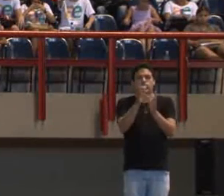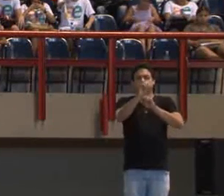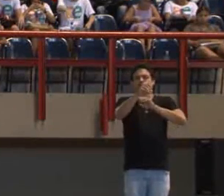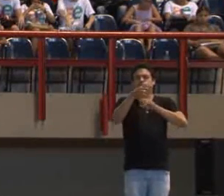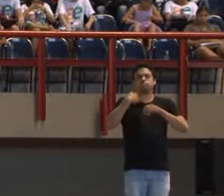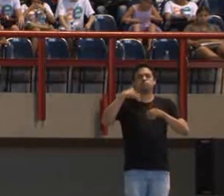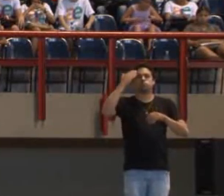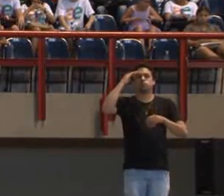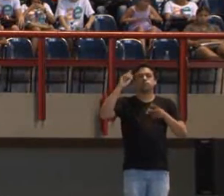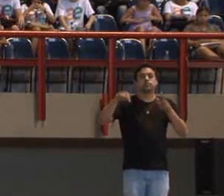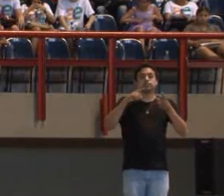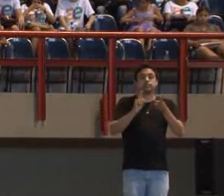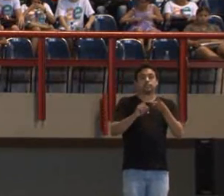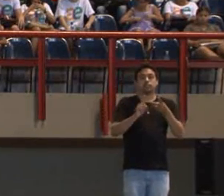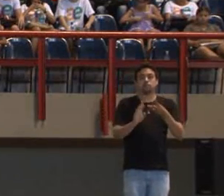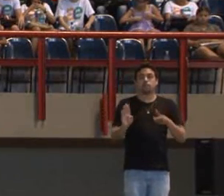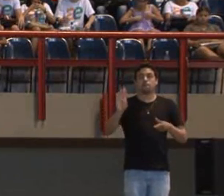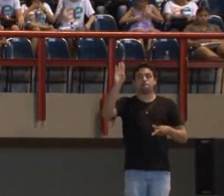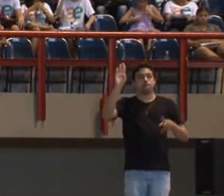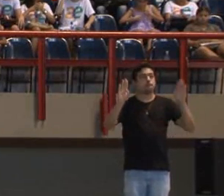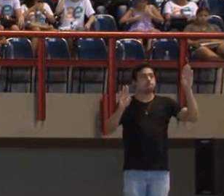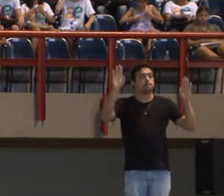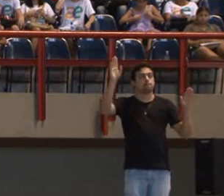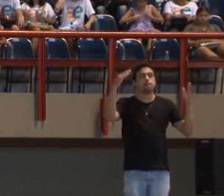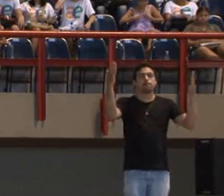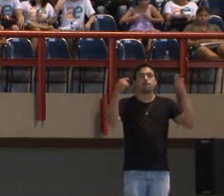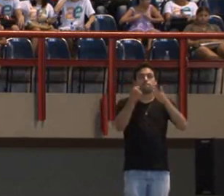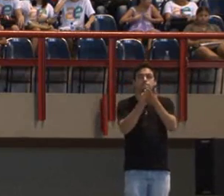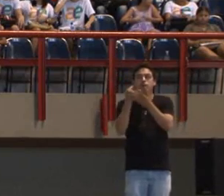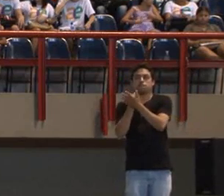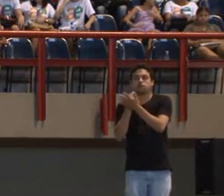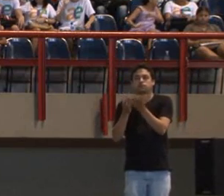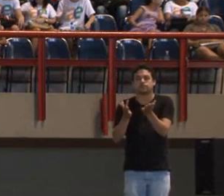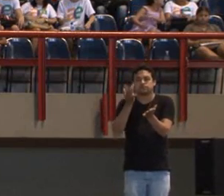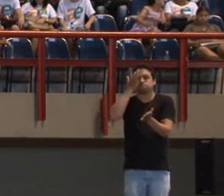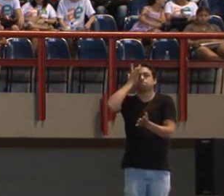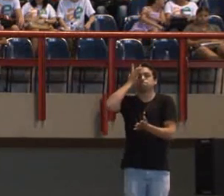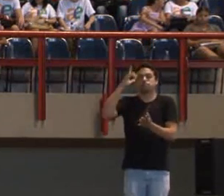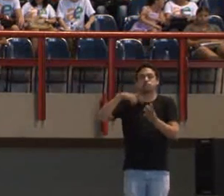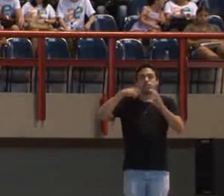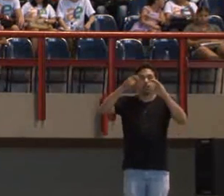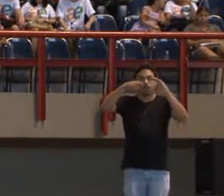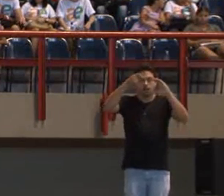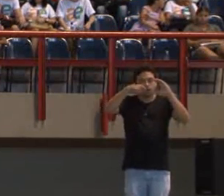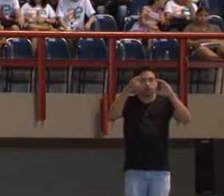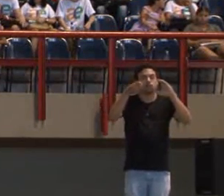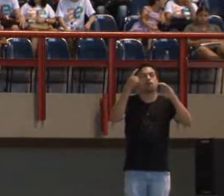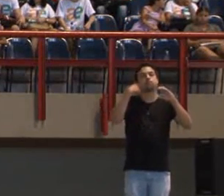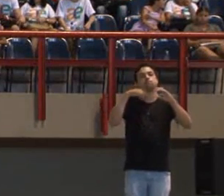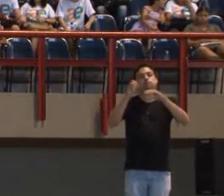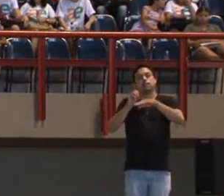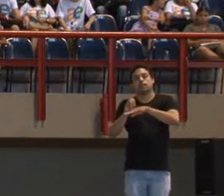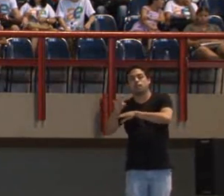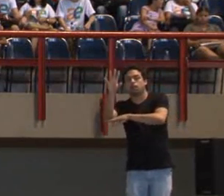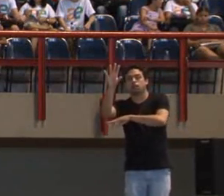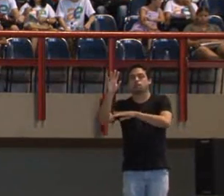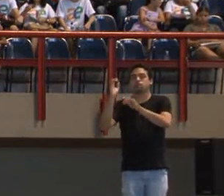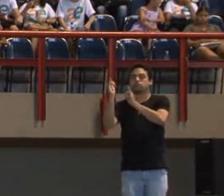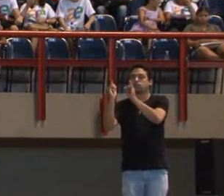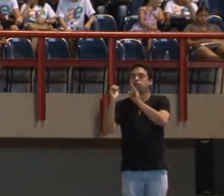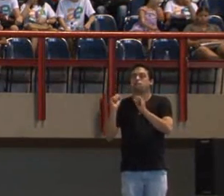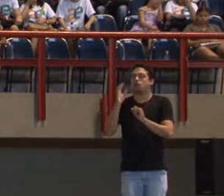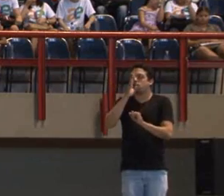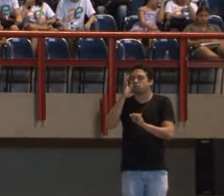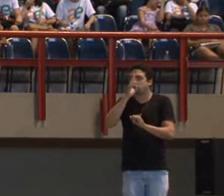não tem a oportunidade de levantar o braço e de ter uma pergunta, isso fica gravado e fica disponível e você pode assistir depois quantas